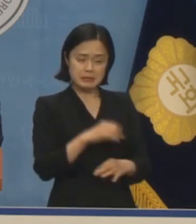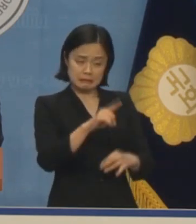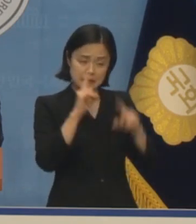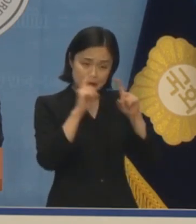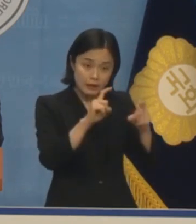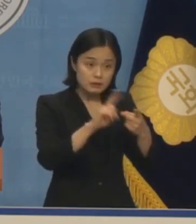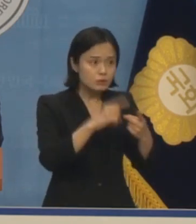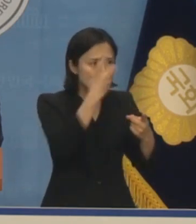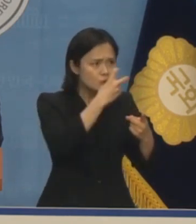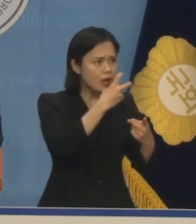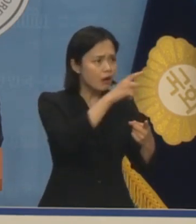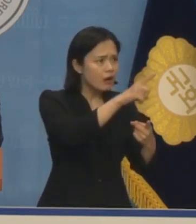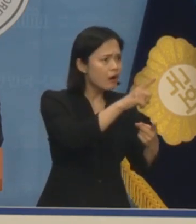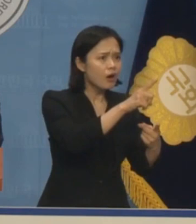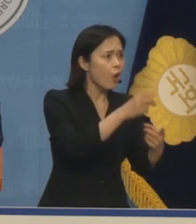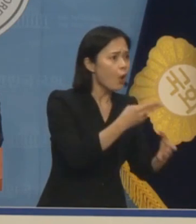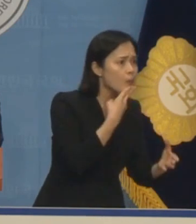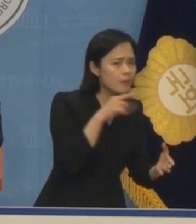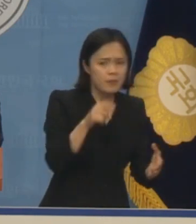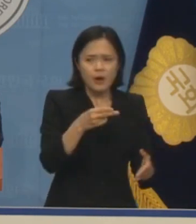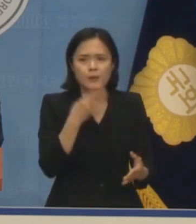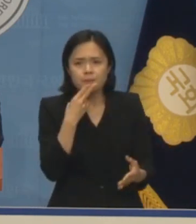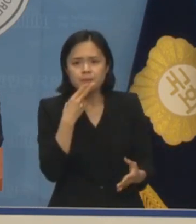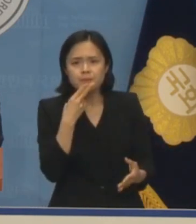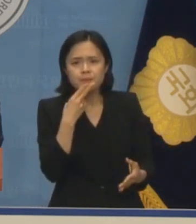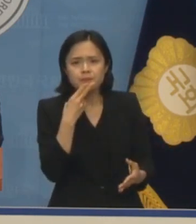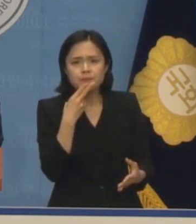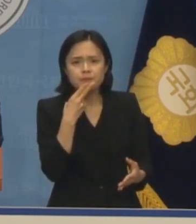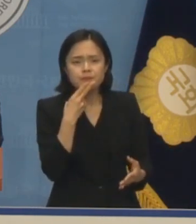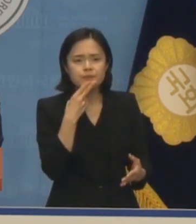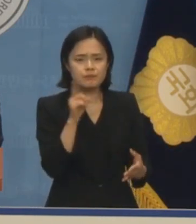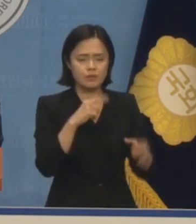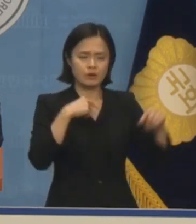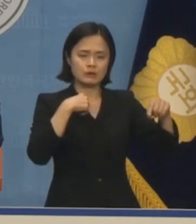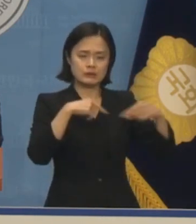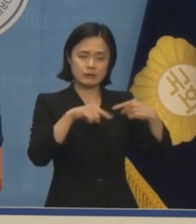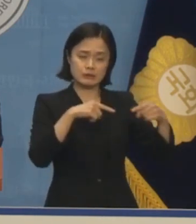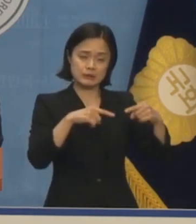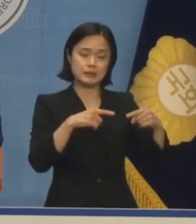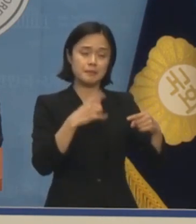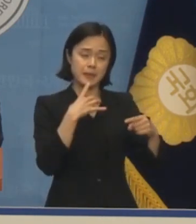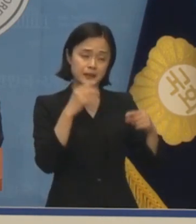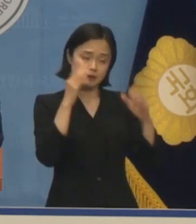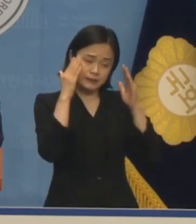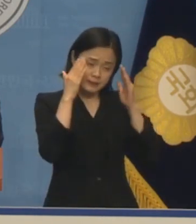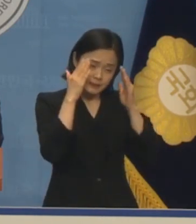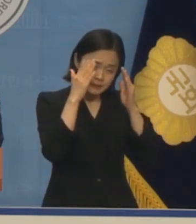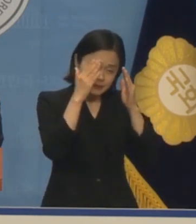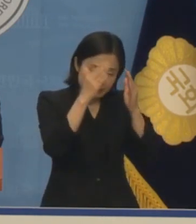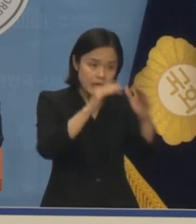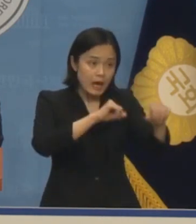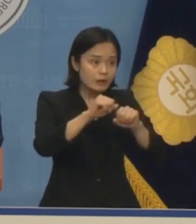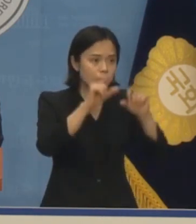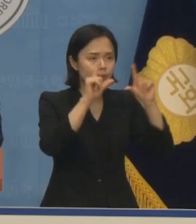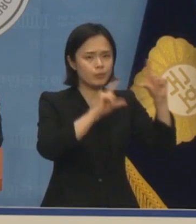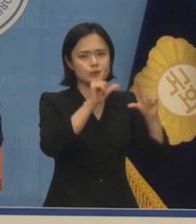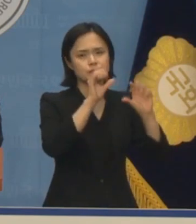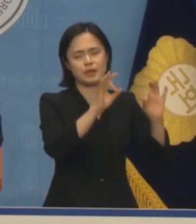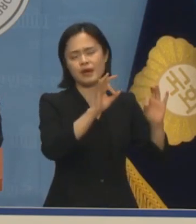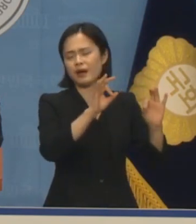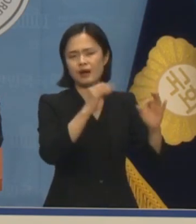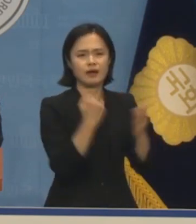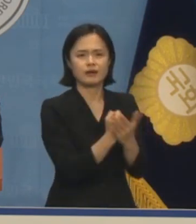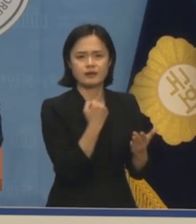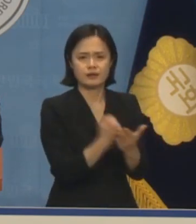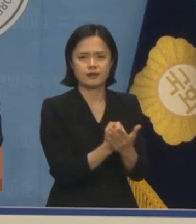것이 없습니다. 직무는 방기한 채 정치적 행동에만 골몰하는 모습이 개탄스럽습니다. 공무원으로서 정당한 이유 없이